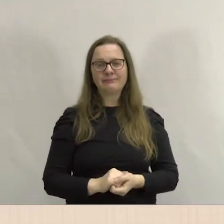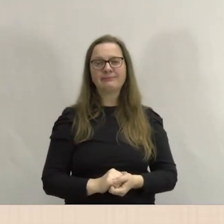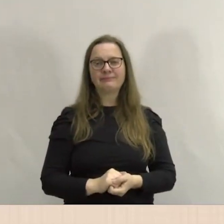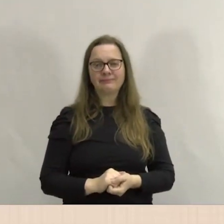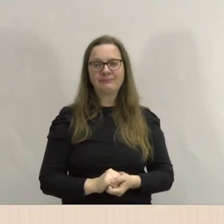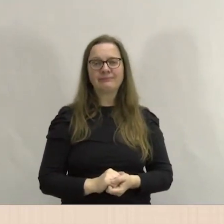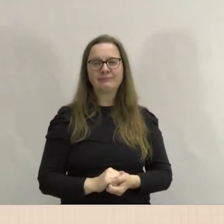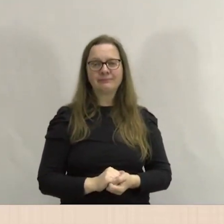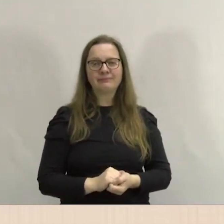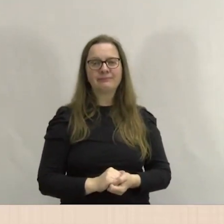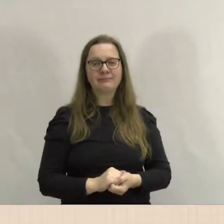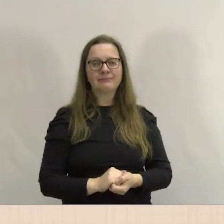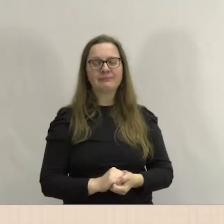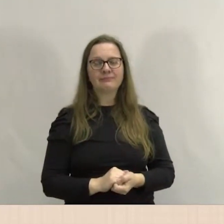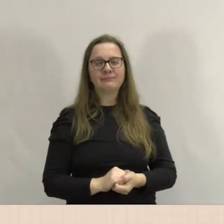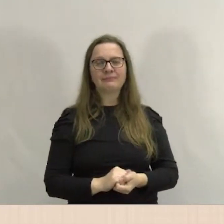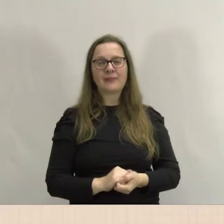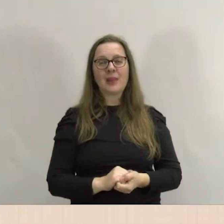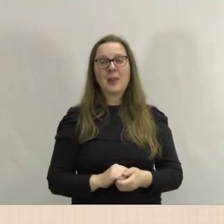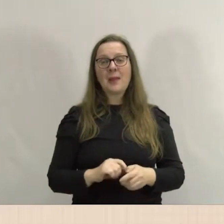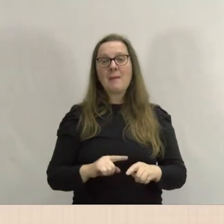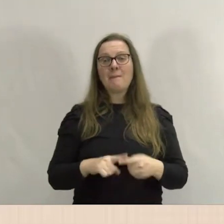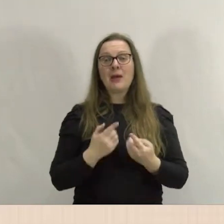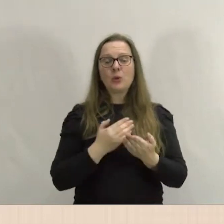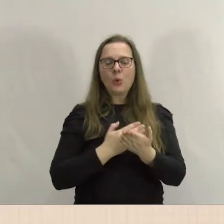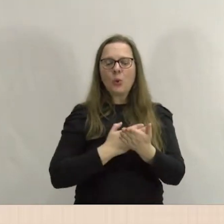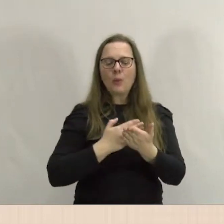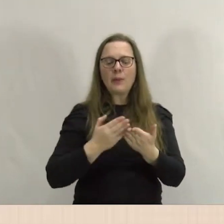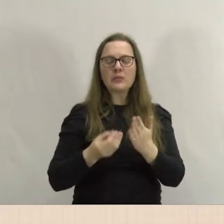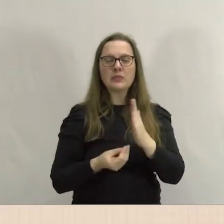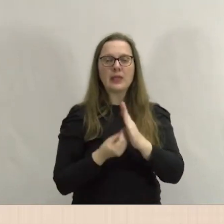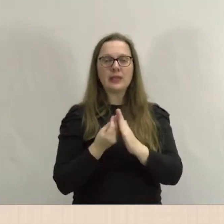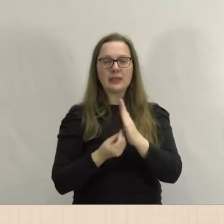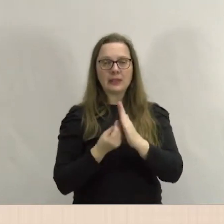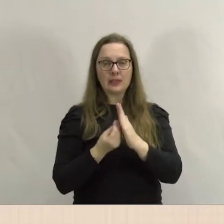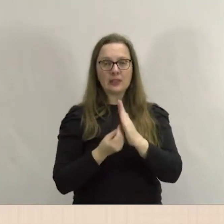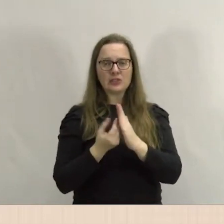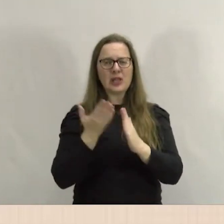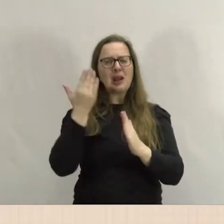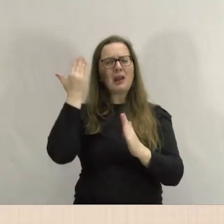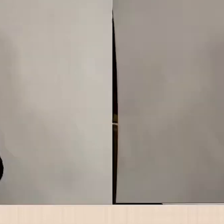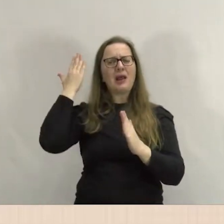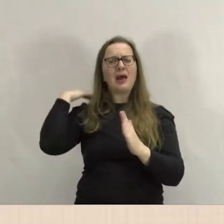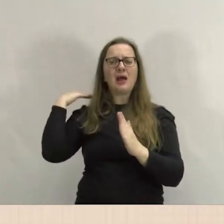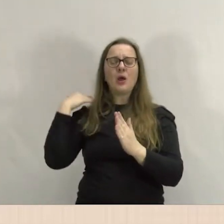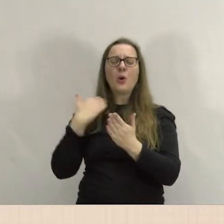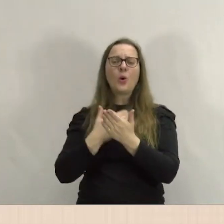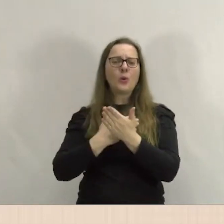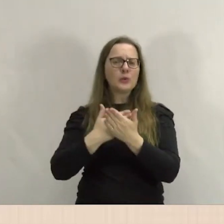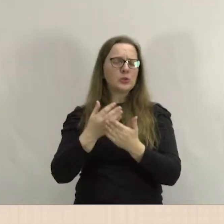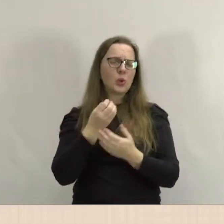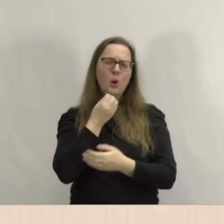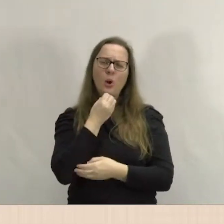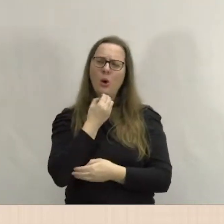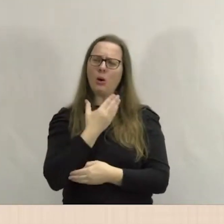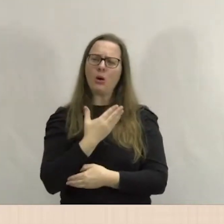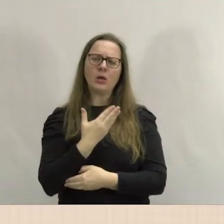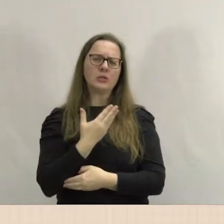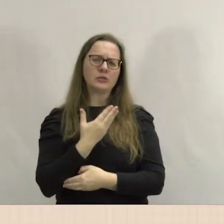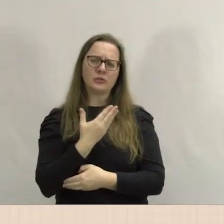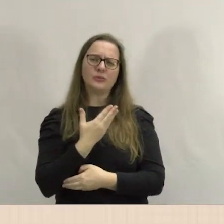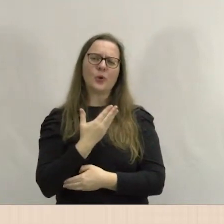E a liderança da igreja não é associação dos presbíteros também. A liderança da igreja Deus deu para